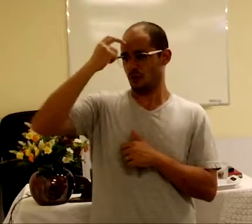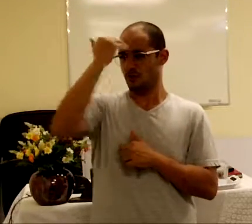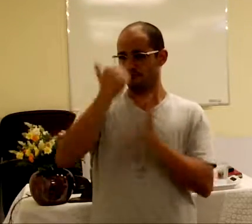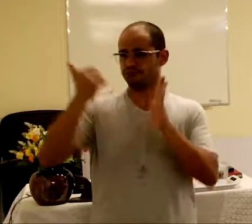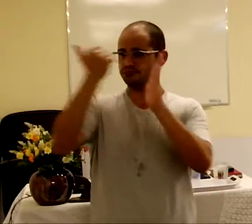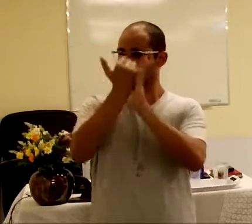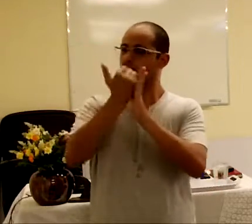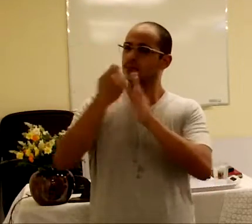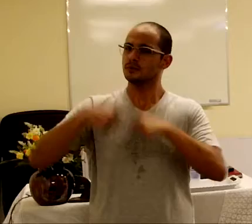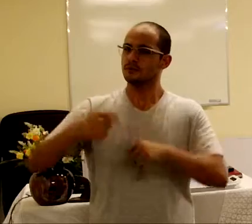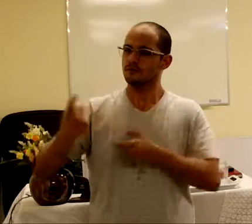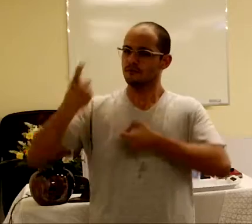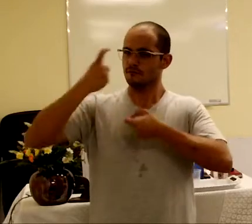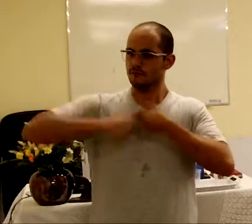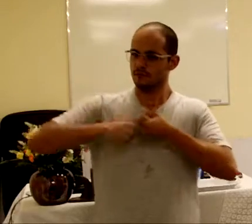jornada.